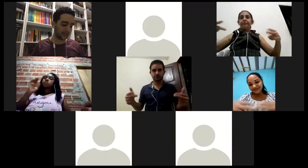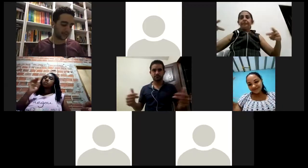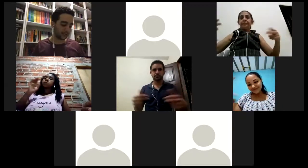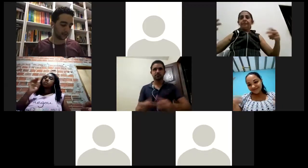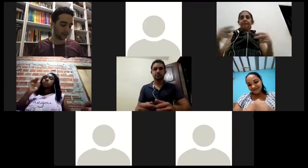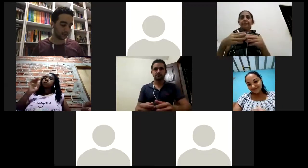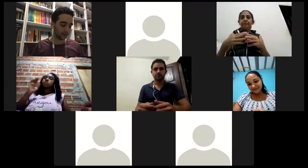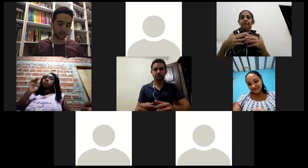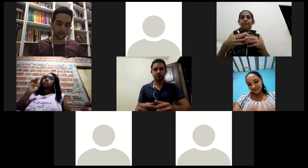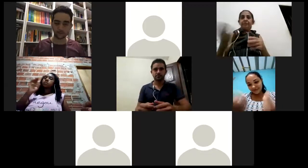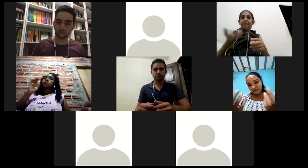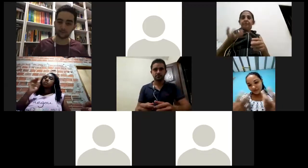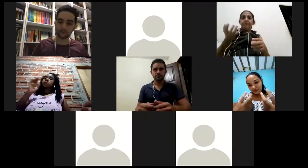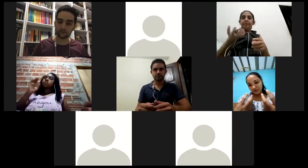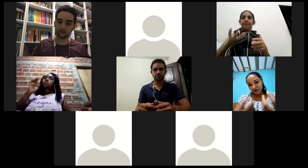Querer.